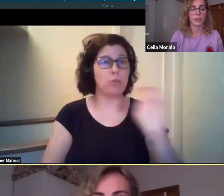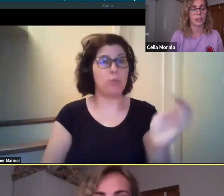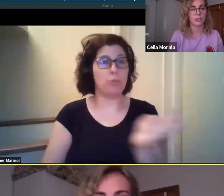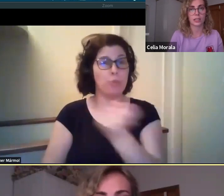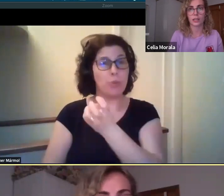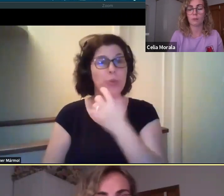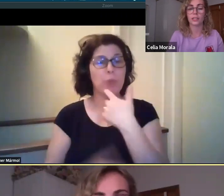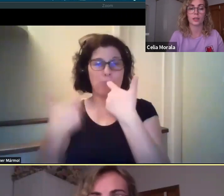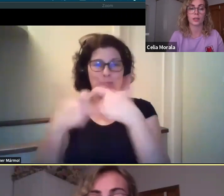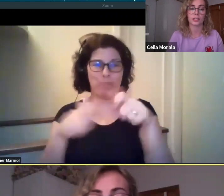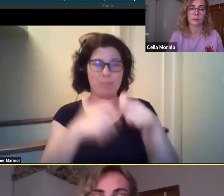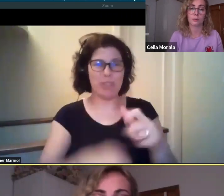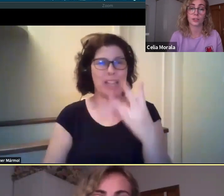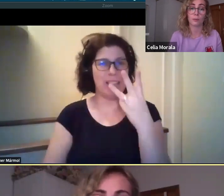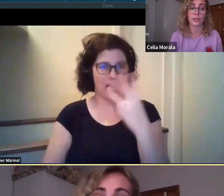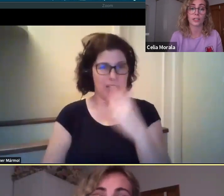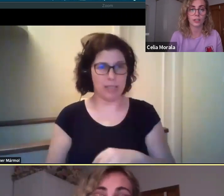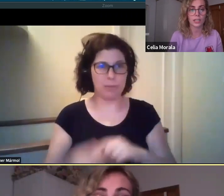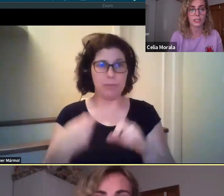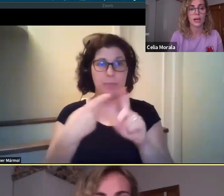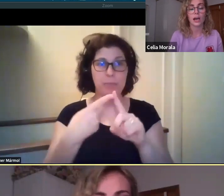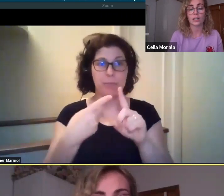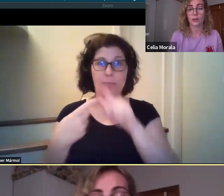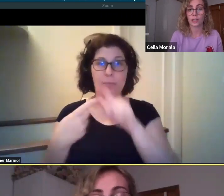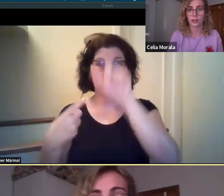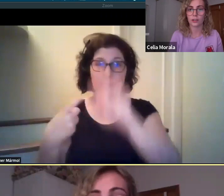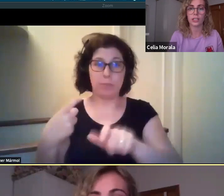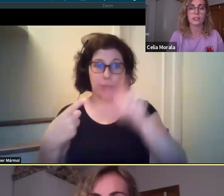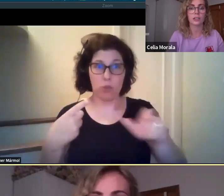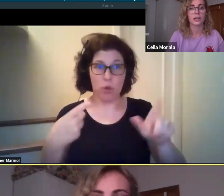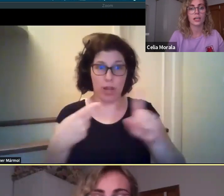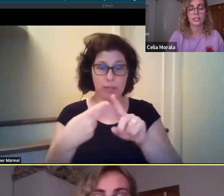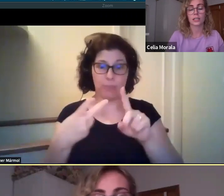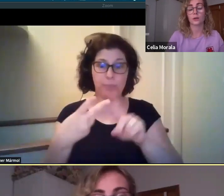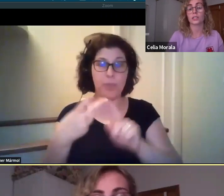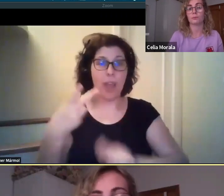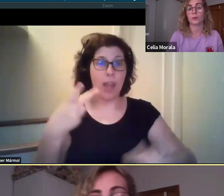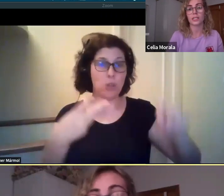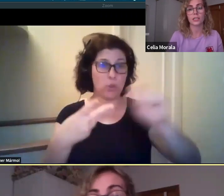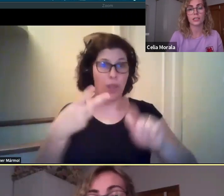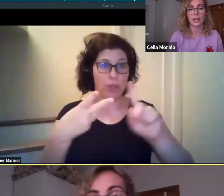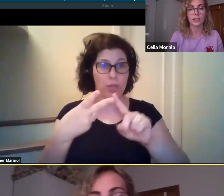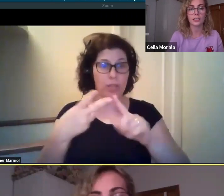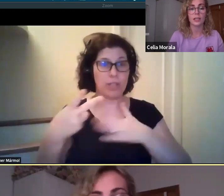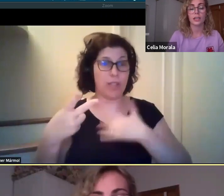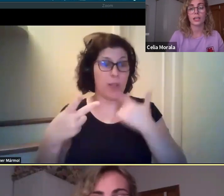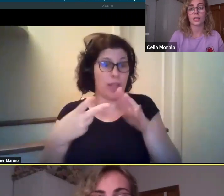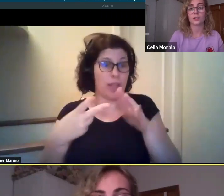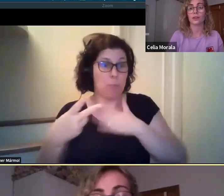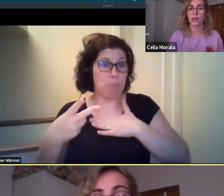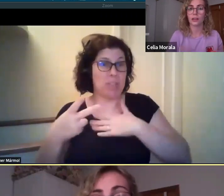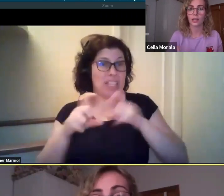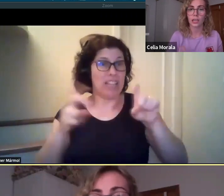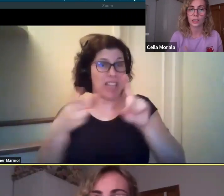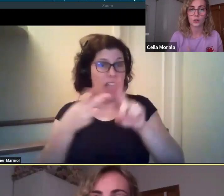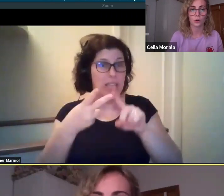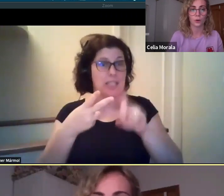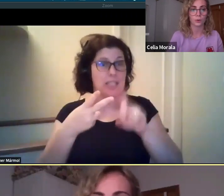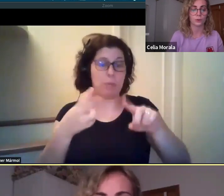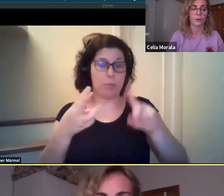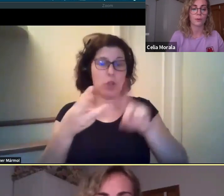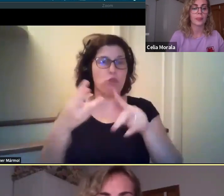áreas. Esencialmente son personas, asociaciones, es decir, nuestras propias entidades, y a la sociedad en